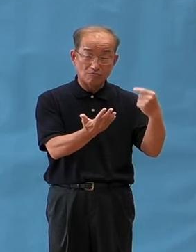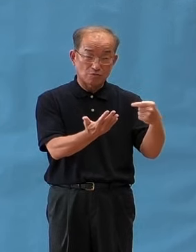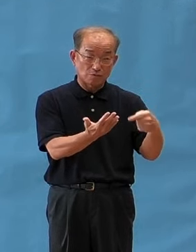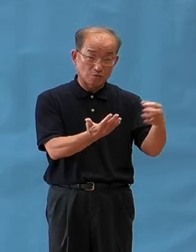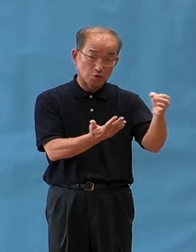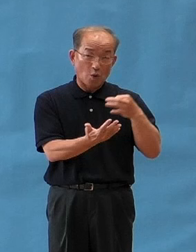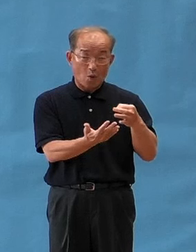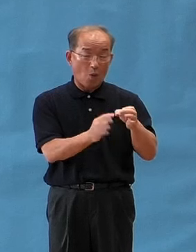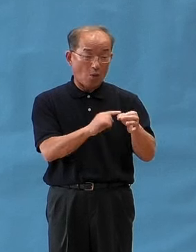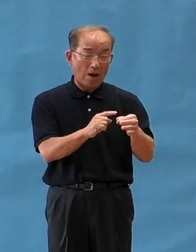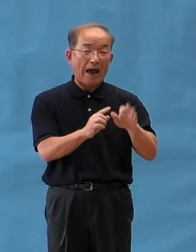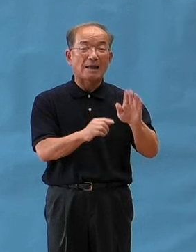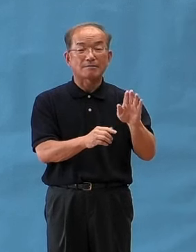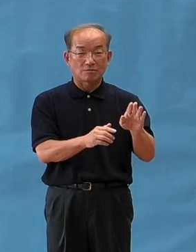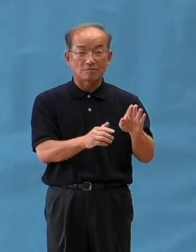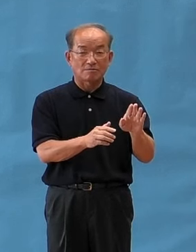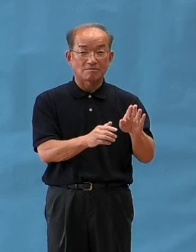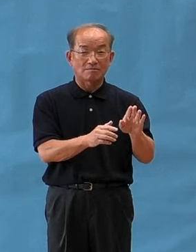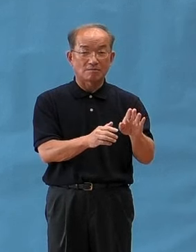い。